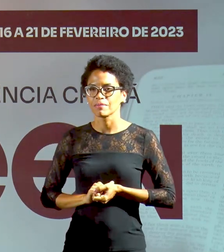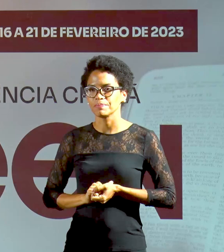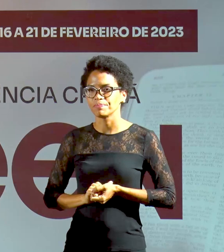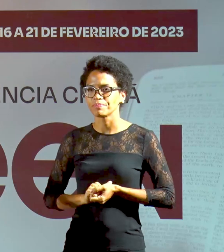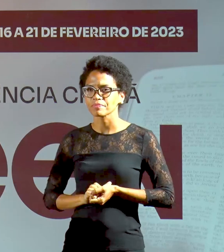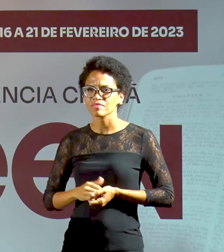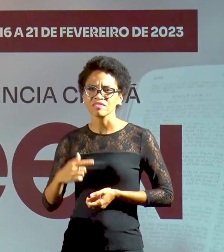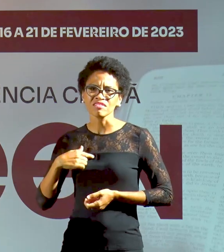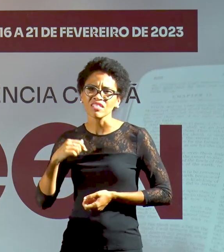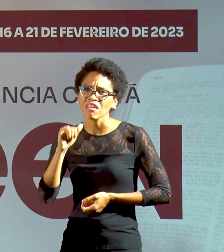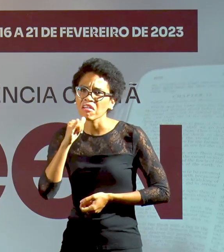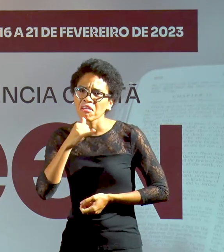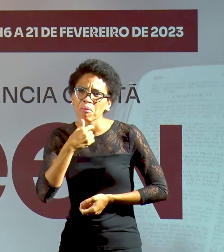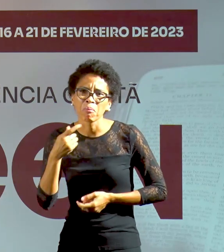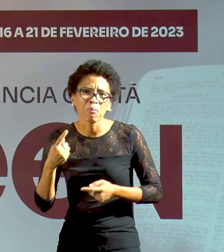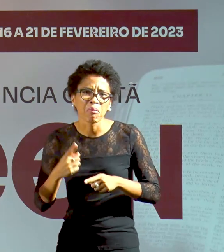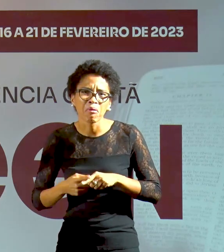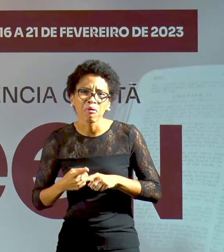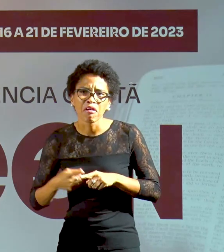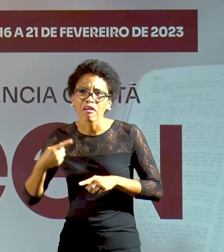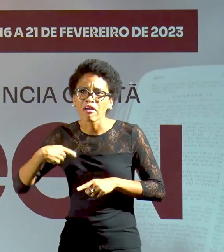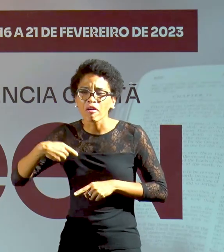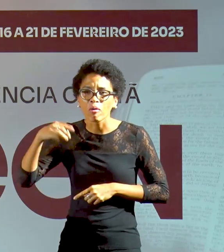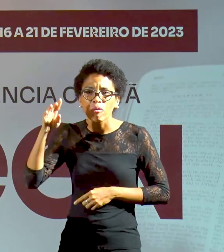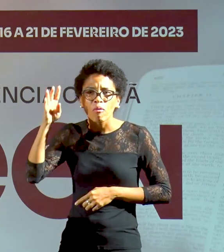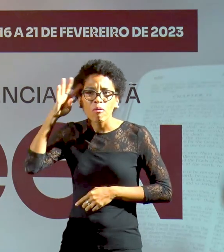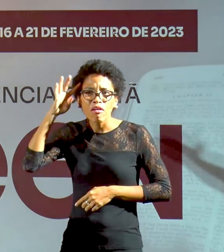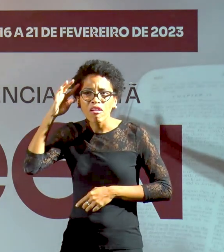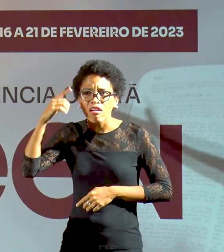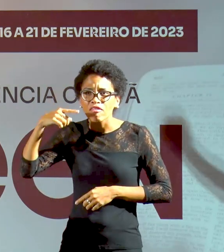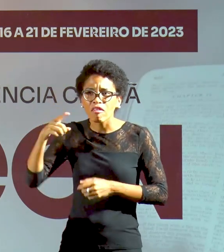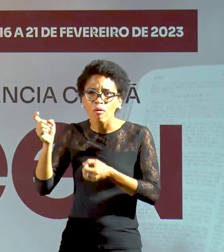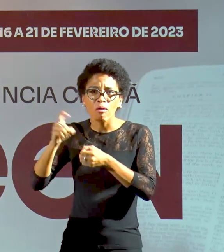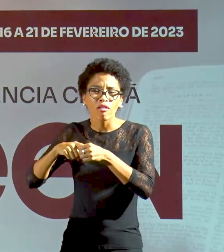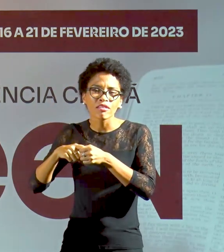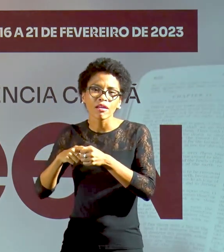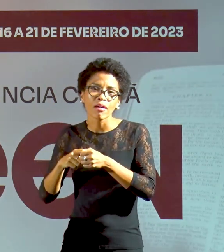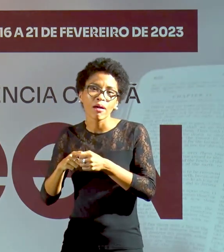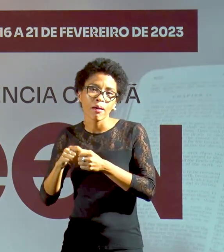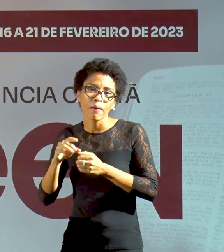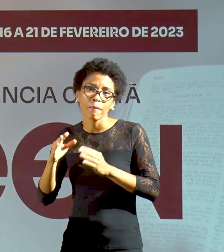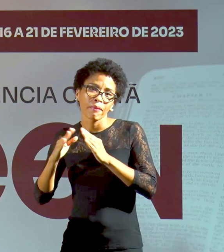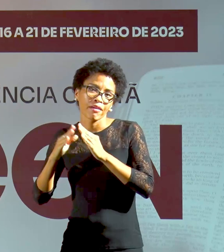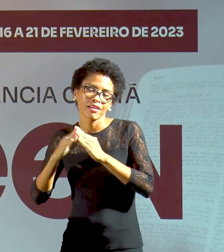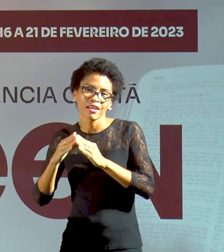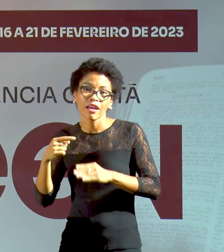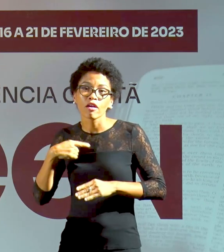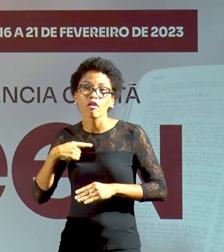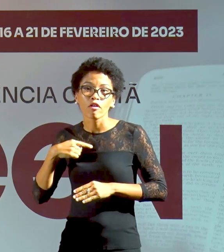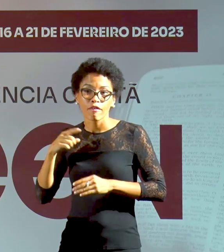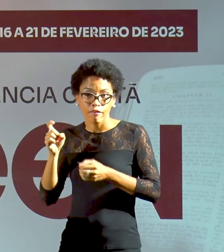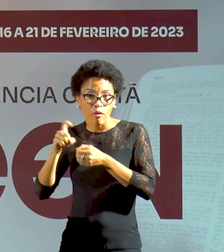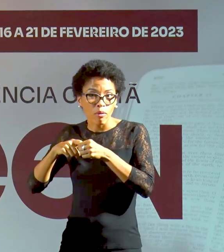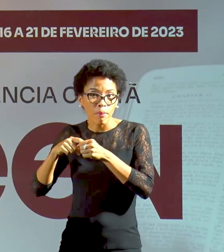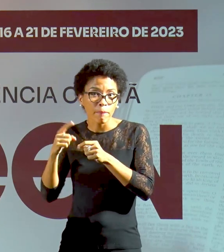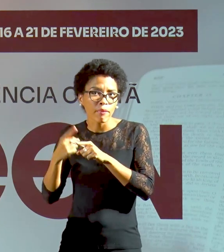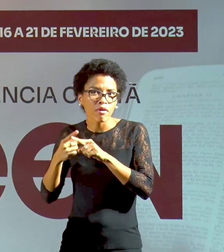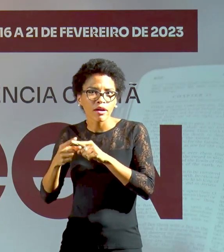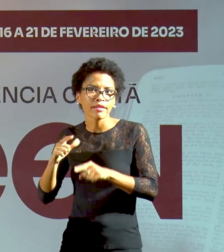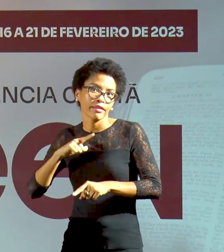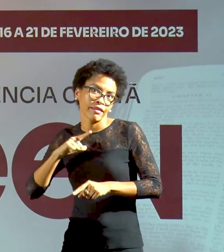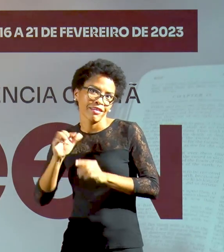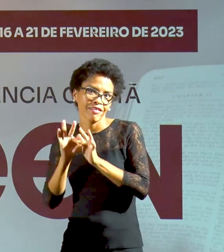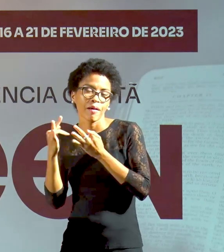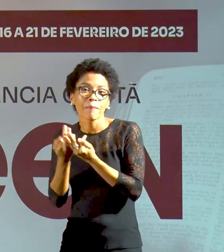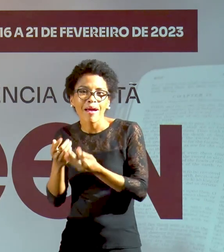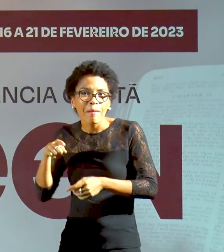eu já tô triste que eu vou ter que ir embora quarta-feira eu vou por causa delas mas eu já tô com o plano quem sabe eu trago elas para cá